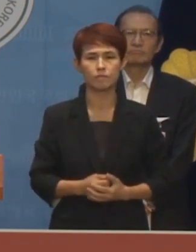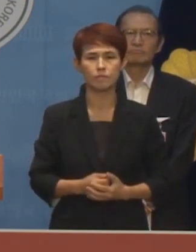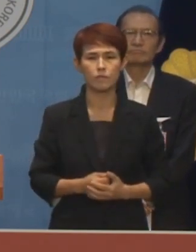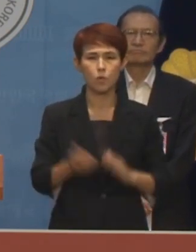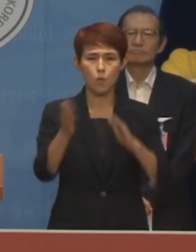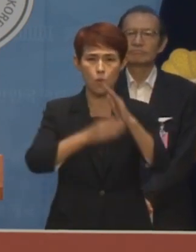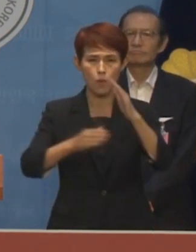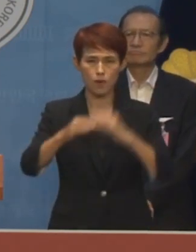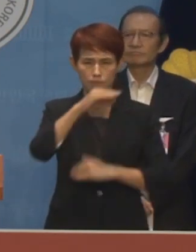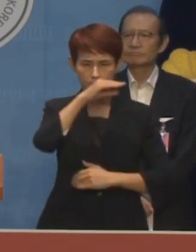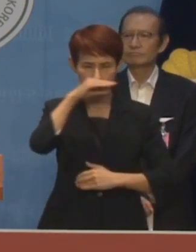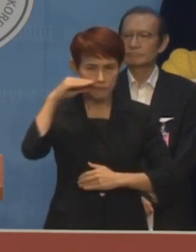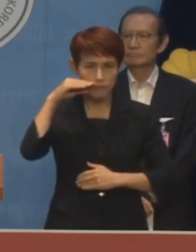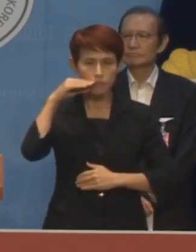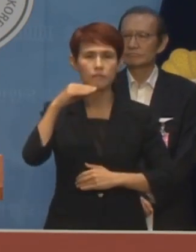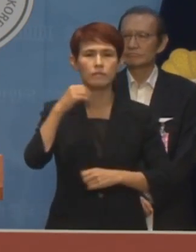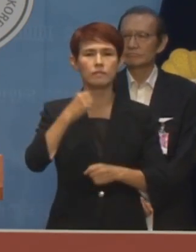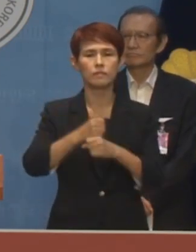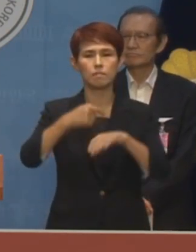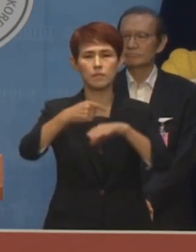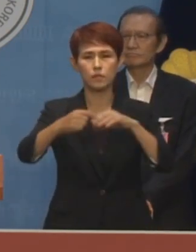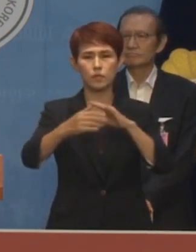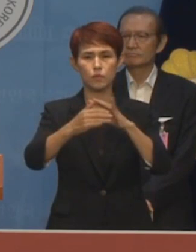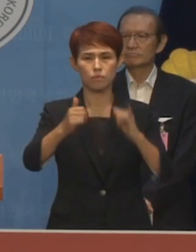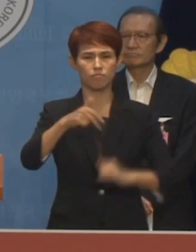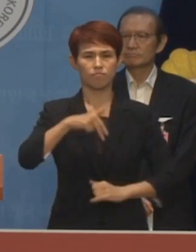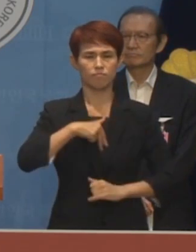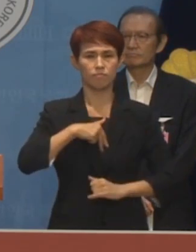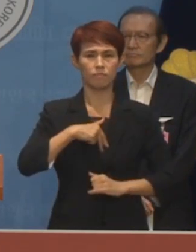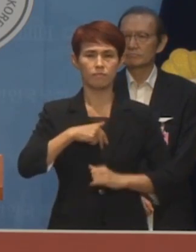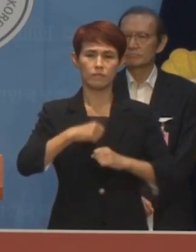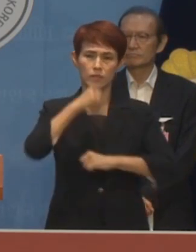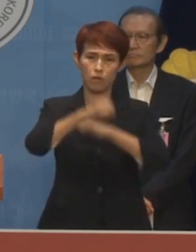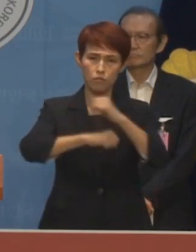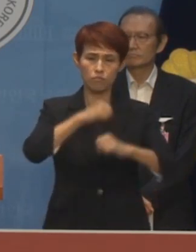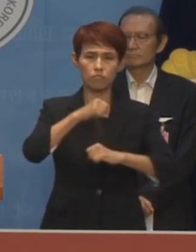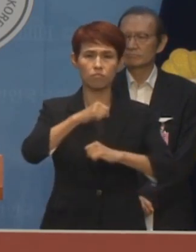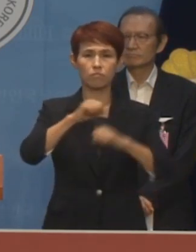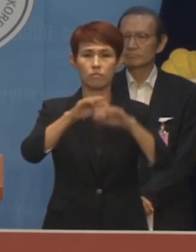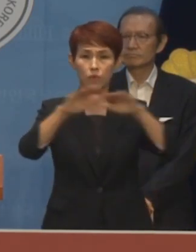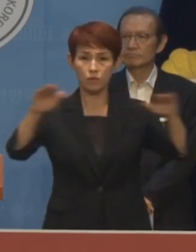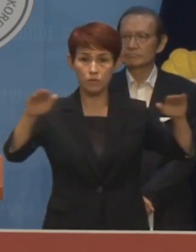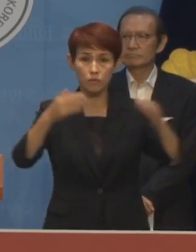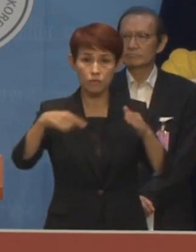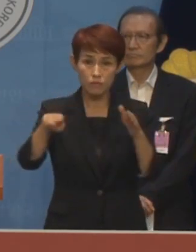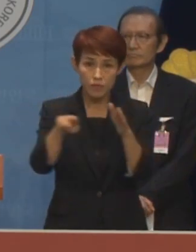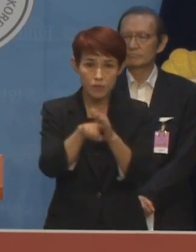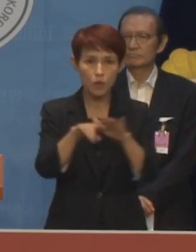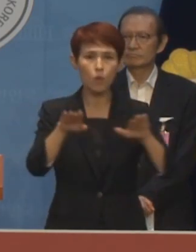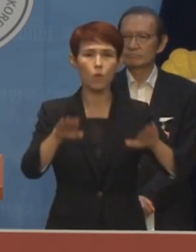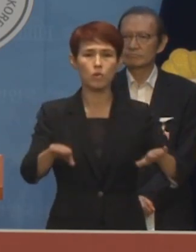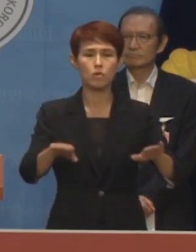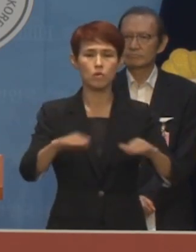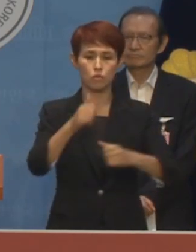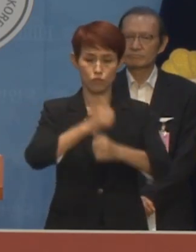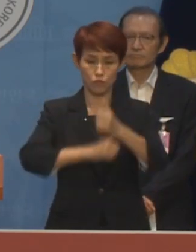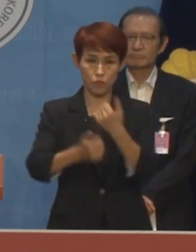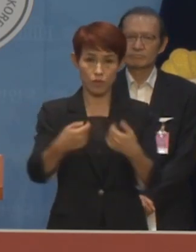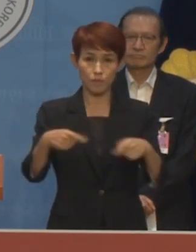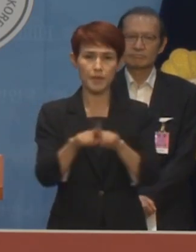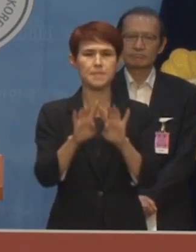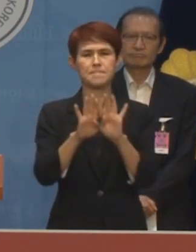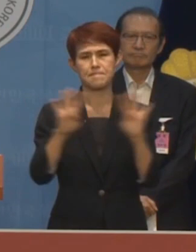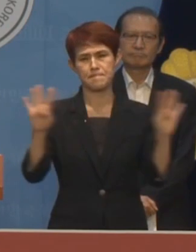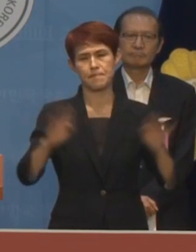정기와 자유평등 민주주의가 가치를 지키고자 이 자리에 후손 시민과 함께